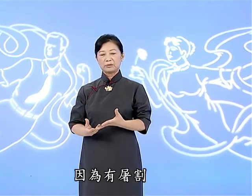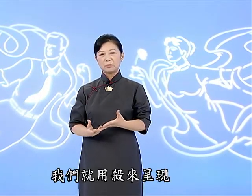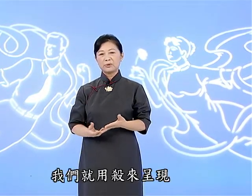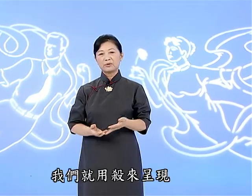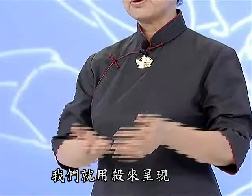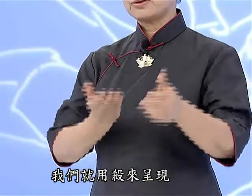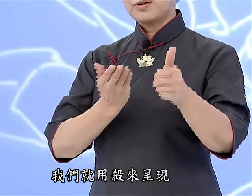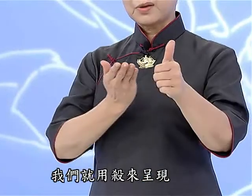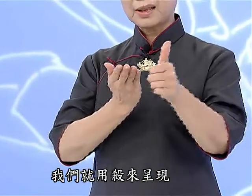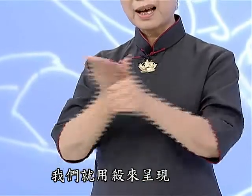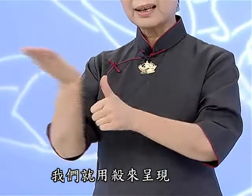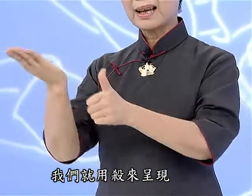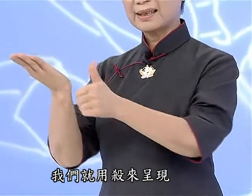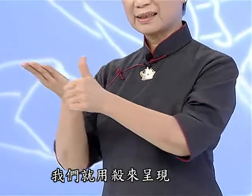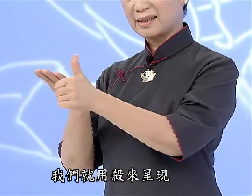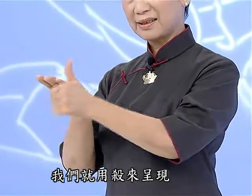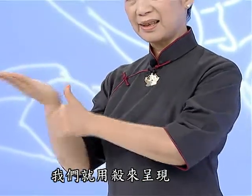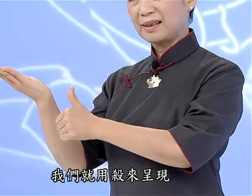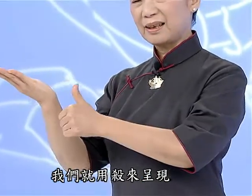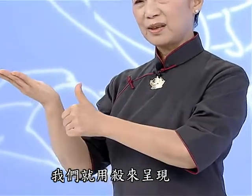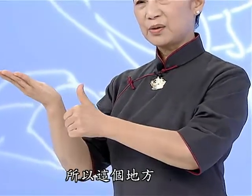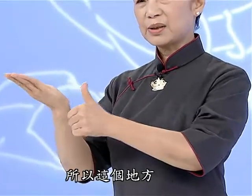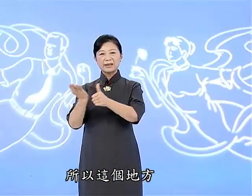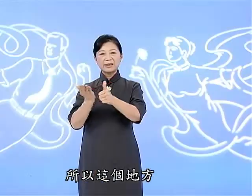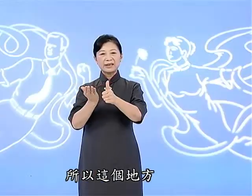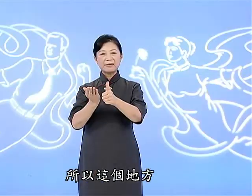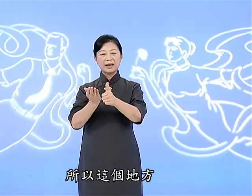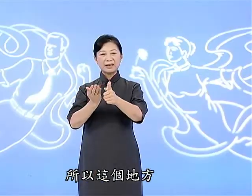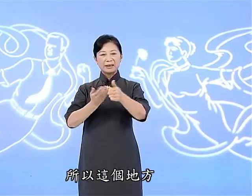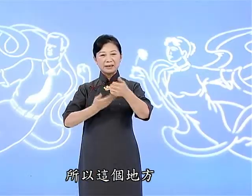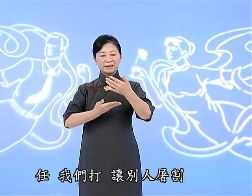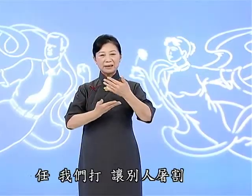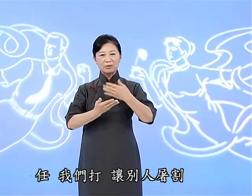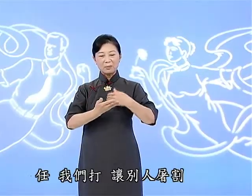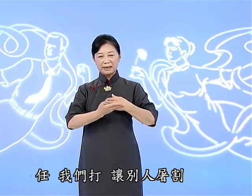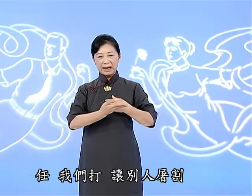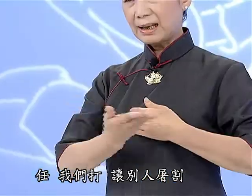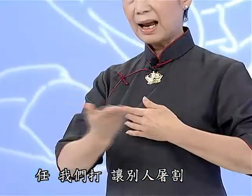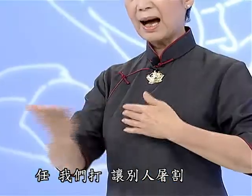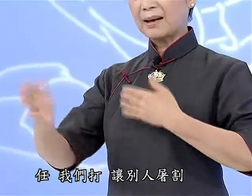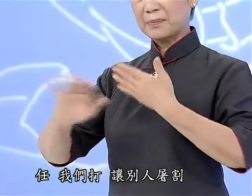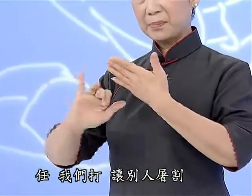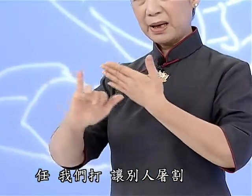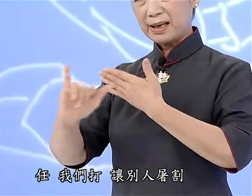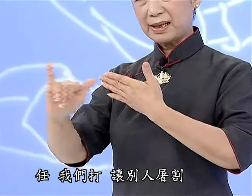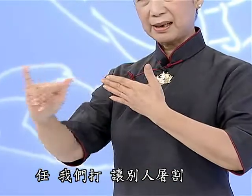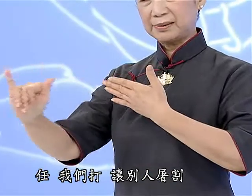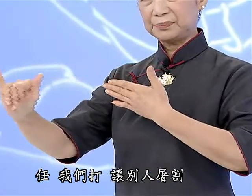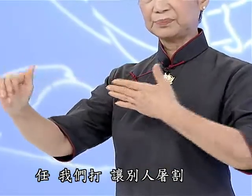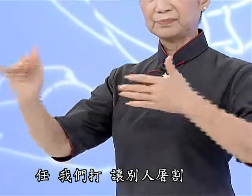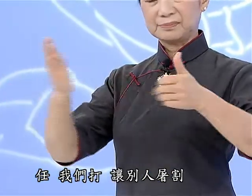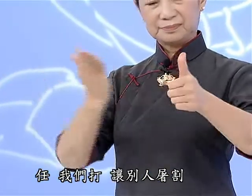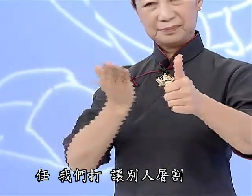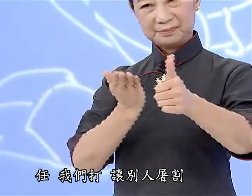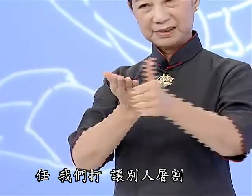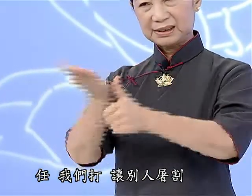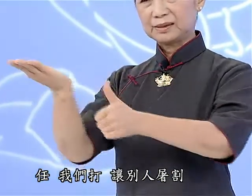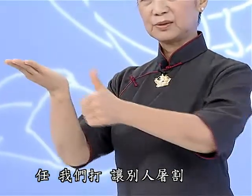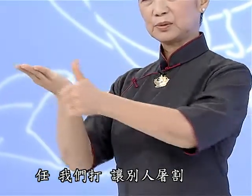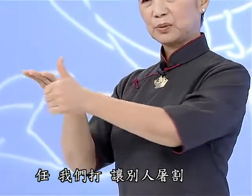们就用杀来呈现。所以这个地方任我们打让别人土